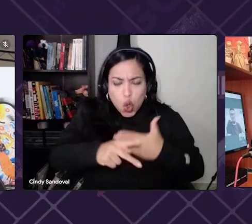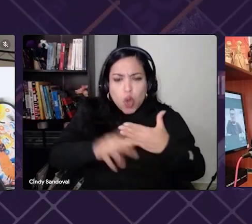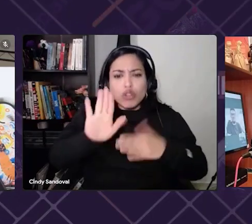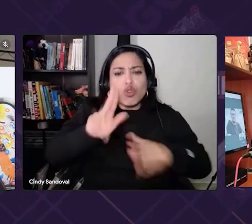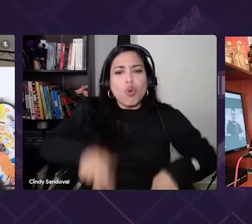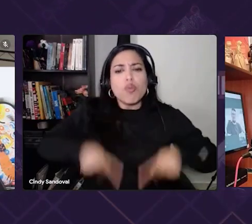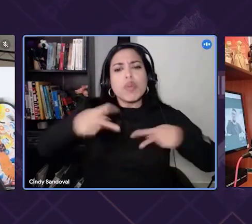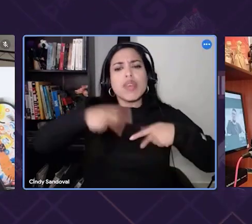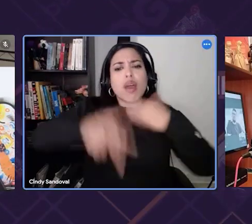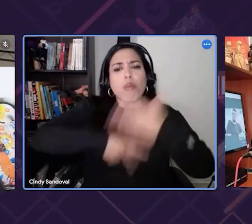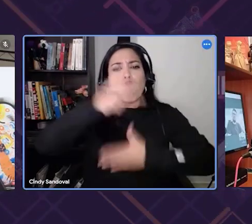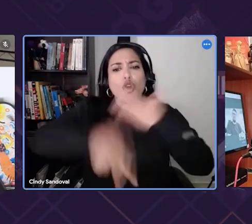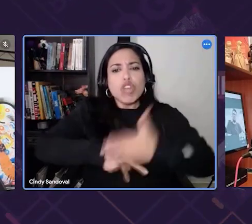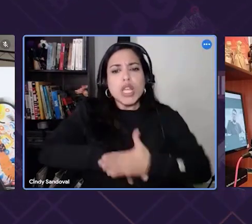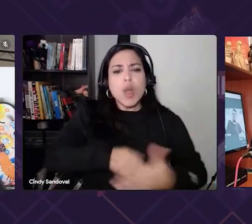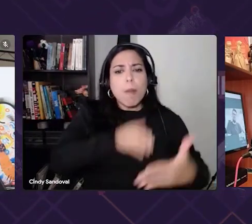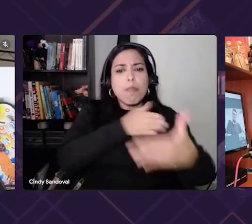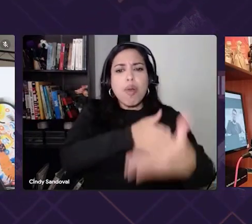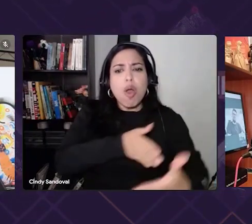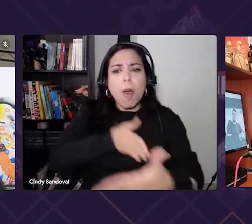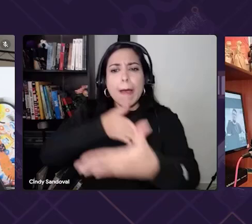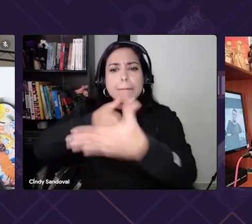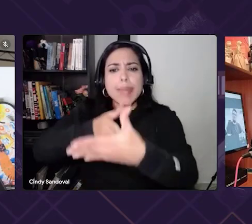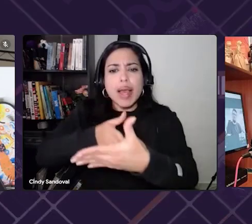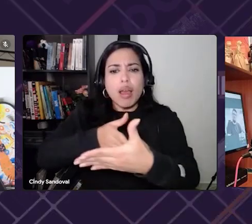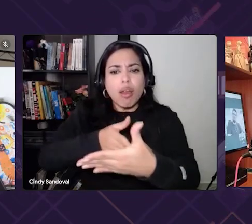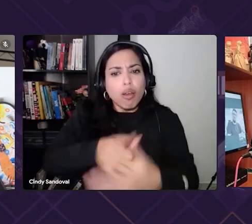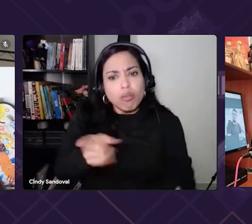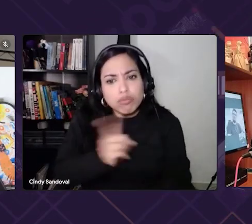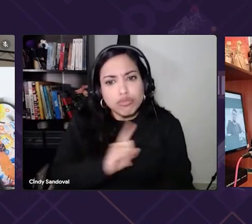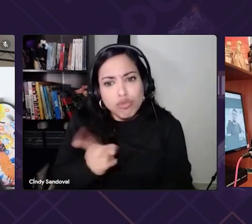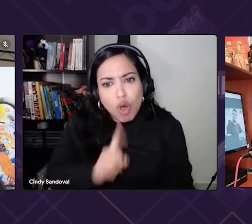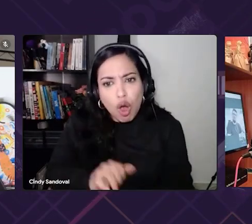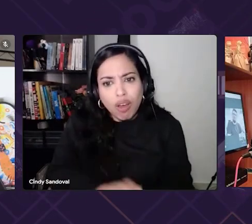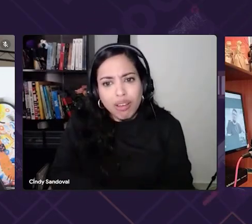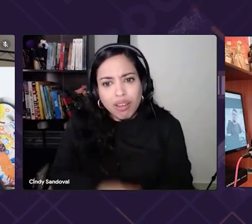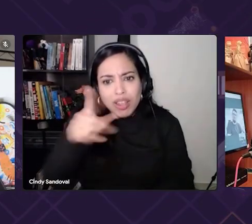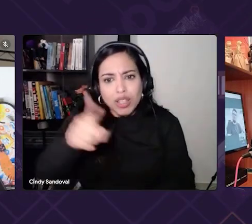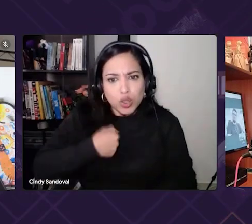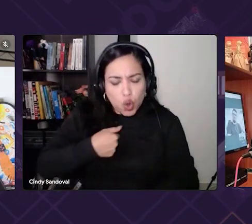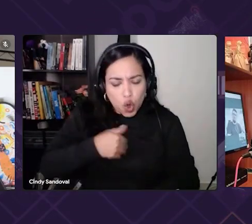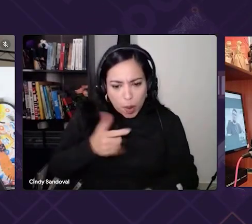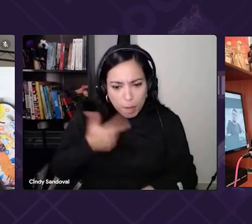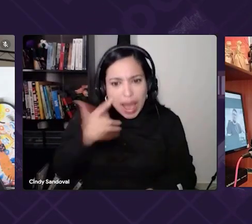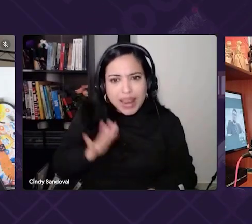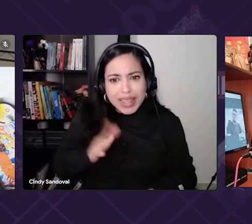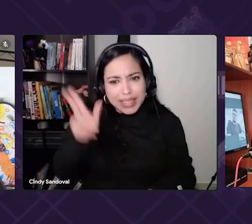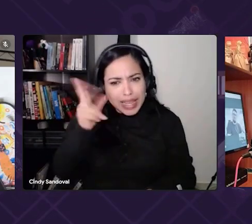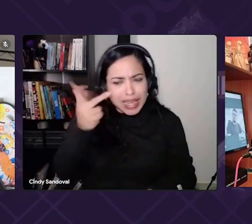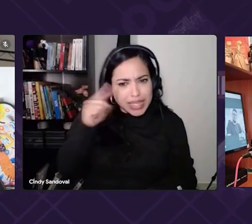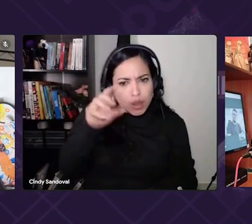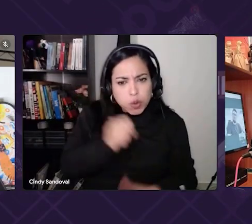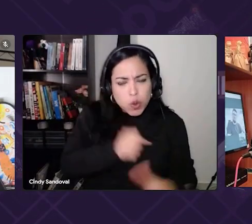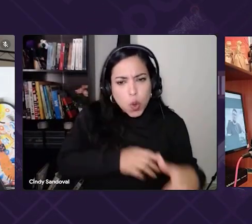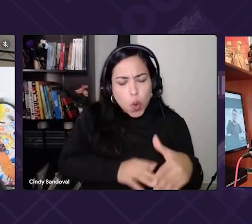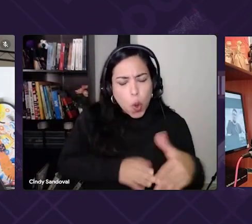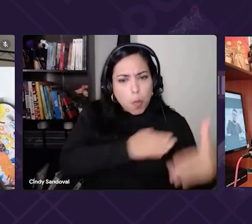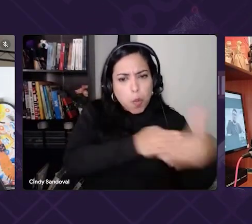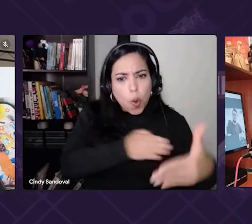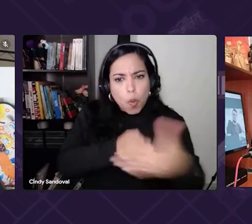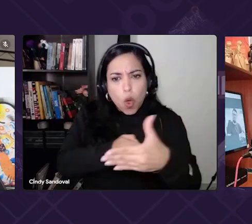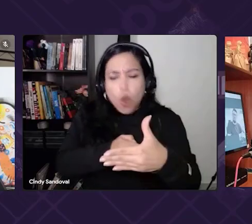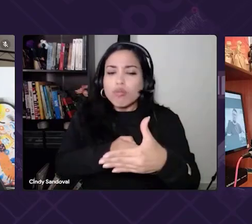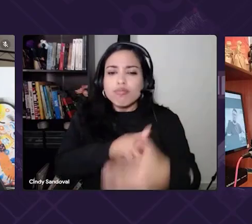apoyo de tu familia, sobre todo de tu familia, has ido eliminando barreras, barreras y barreras. Y creo que